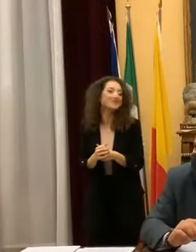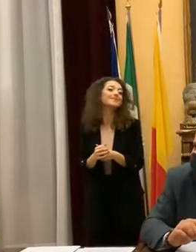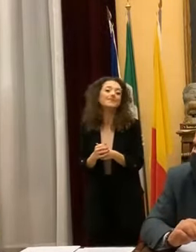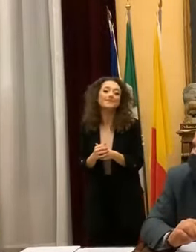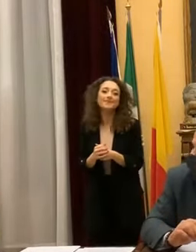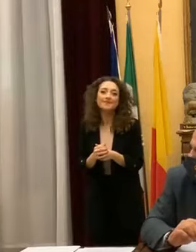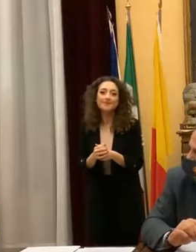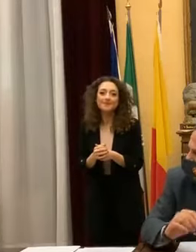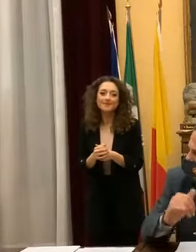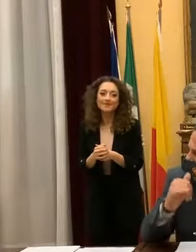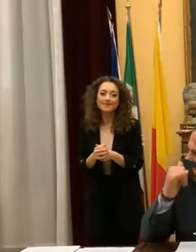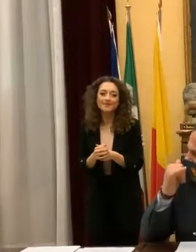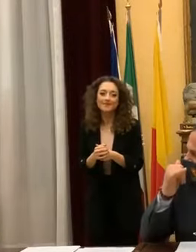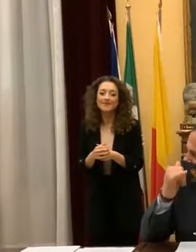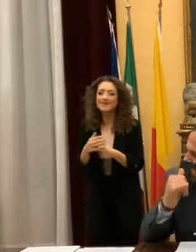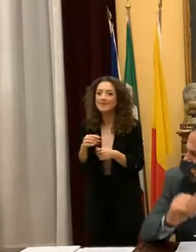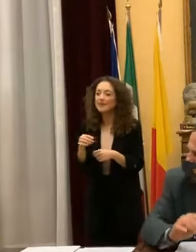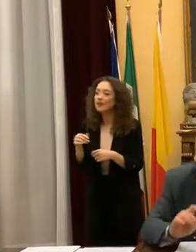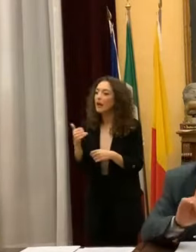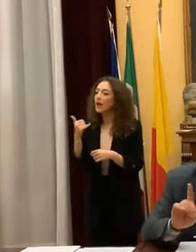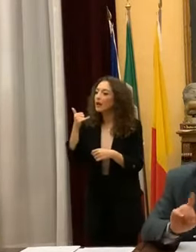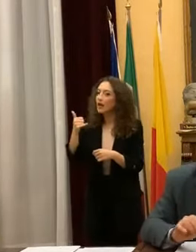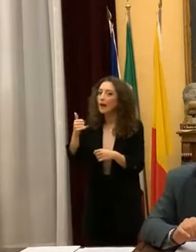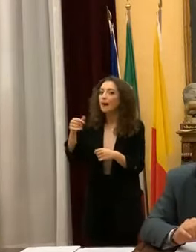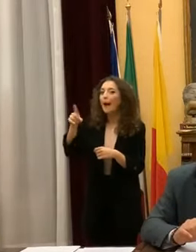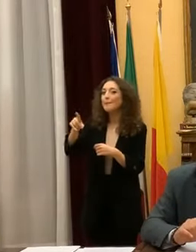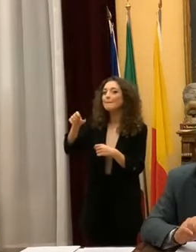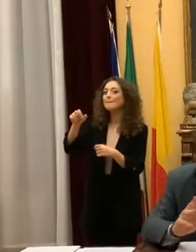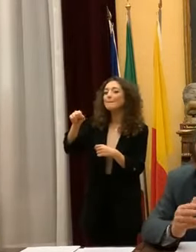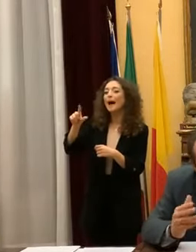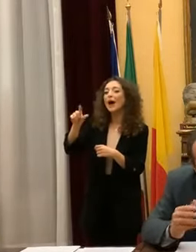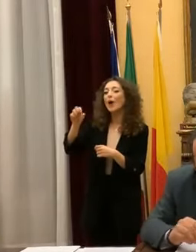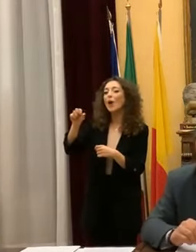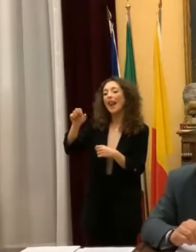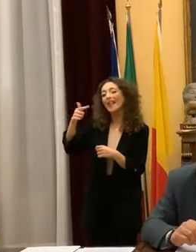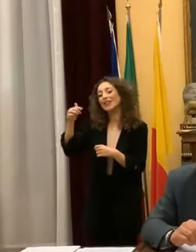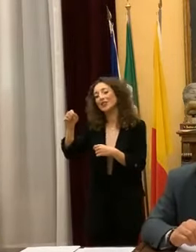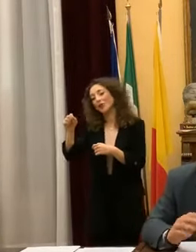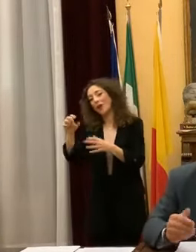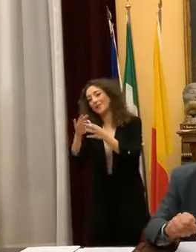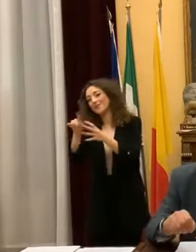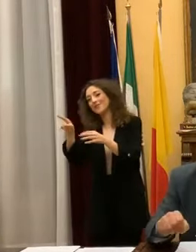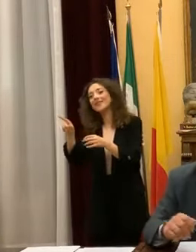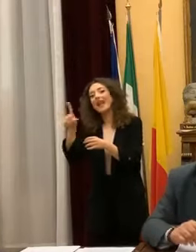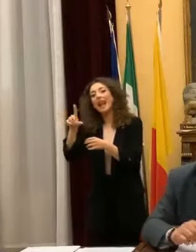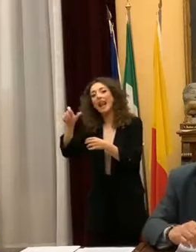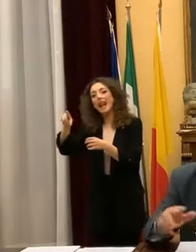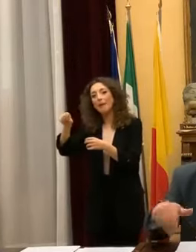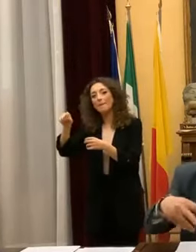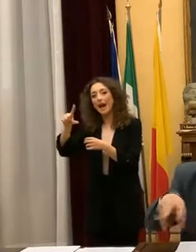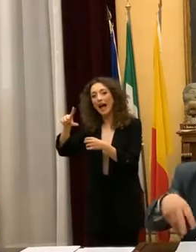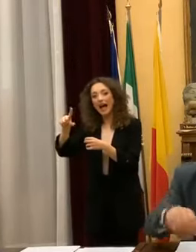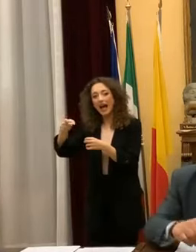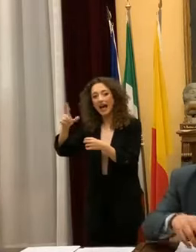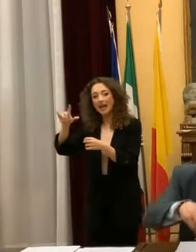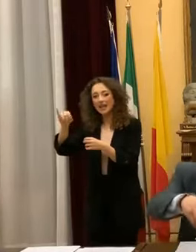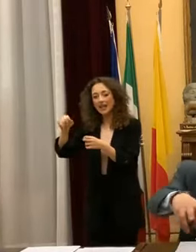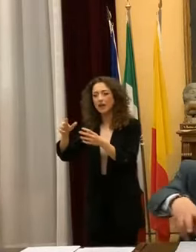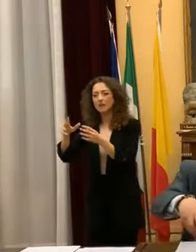gli dice, chiama Paoletto, gli dice, sente Paoletto, la paglia, lo sai che facemo? Tu intanto fammi una richiesta per nominare una